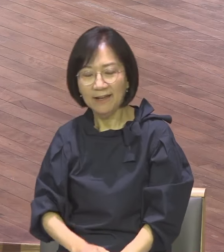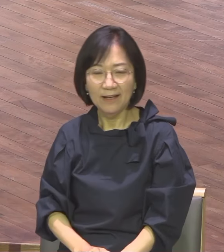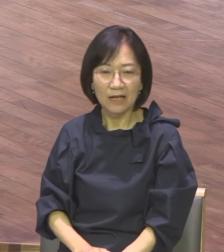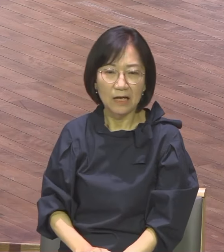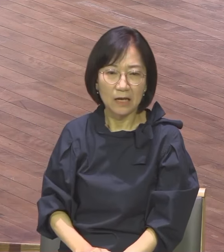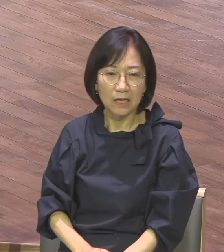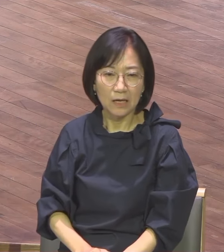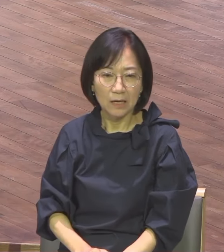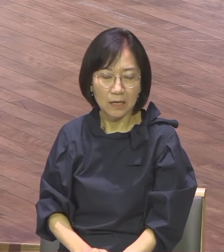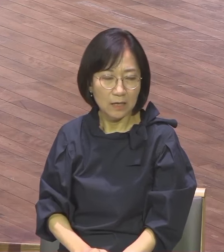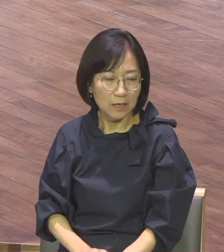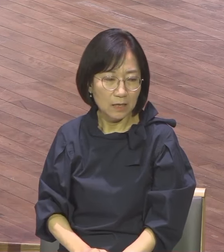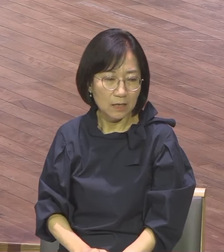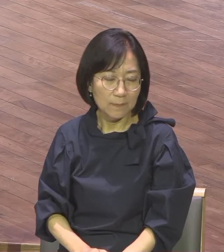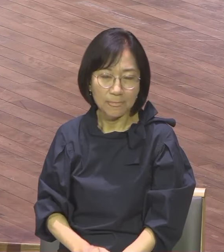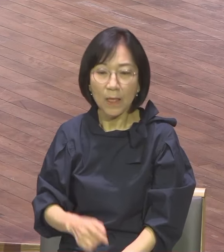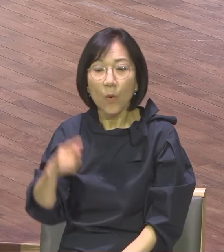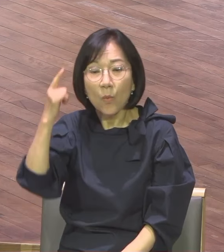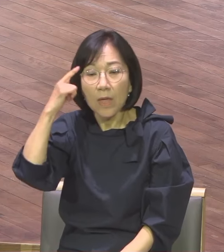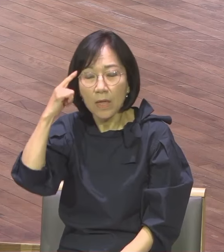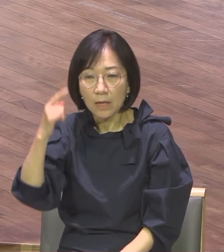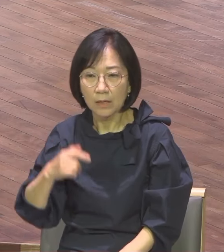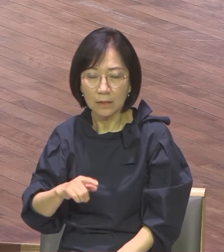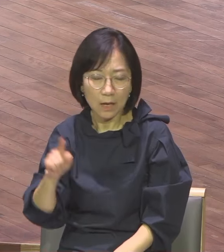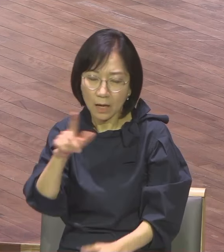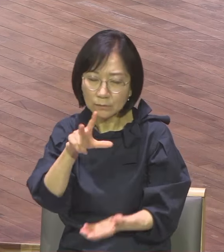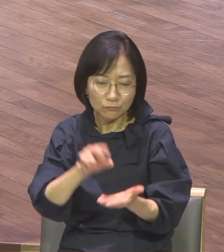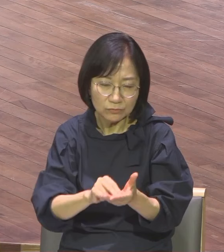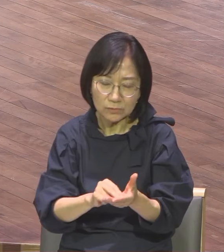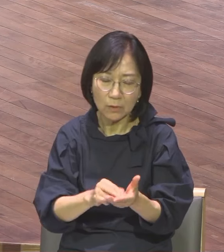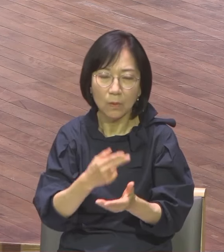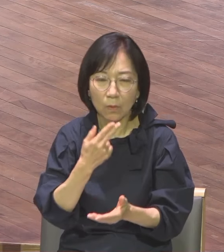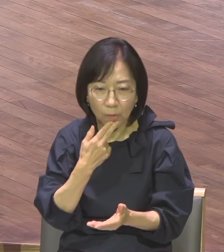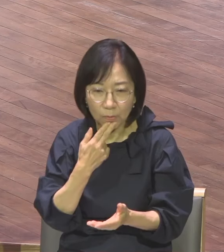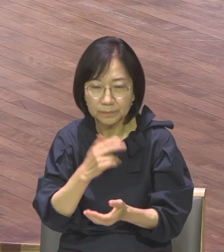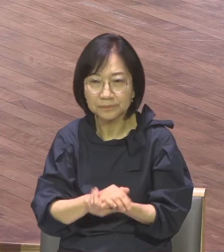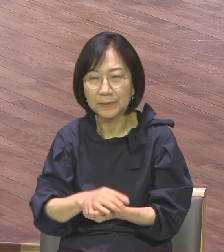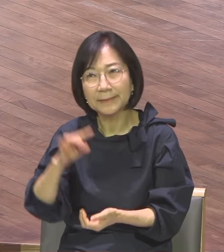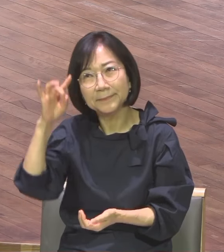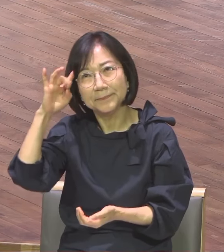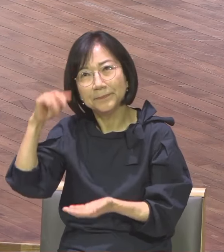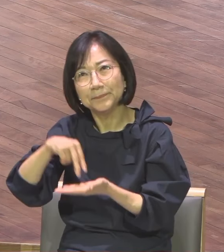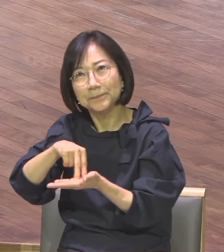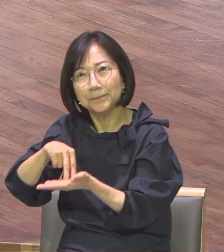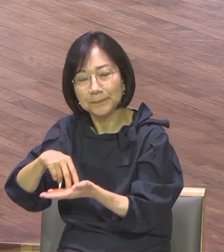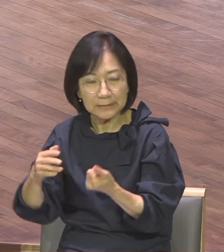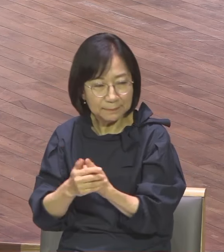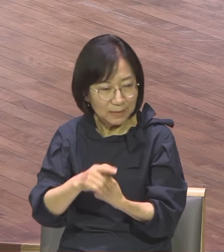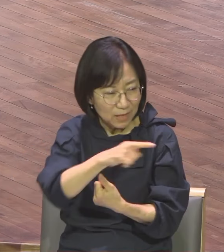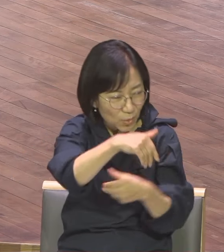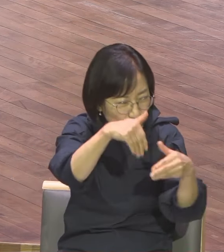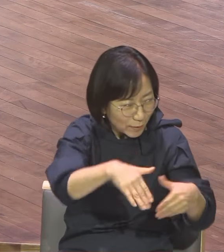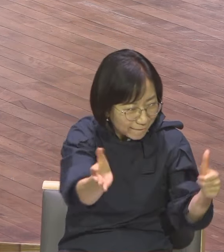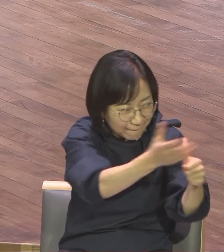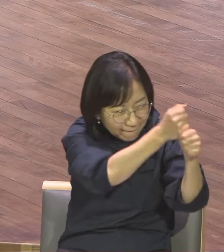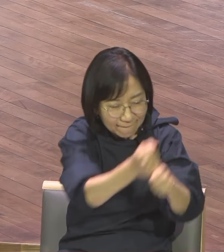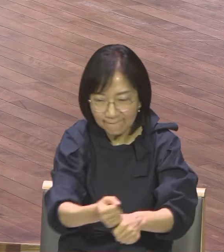게임 너무 평화롭고 너무 살기 좋으니까 노예들 가지고 장난치는 그게